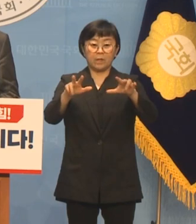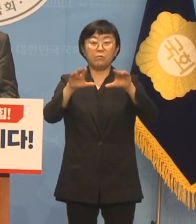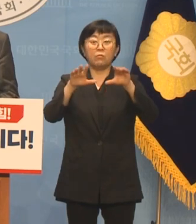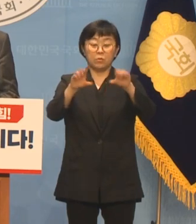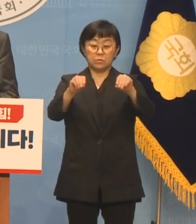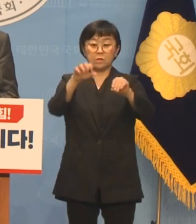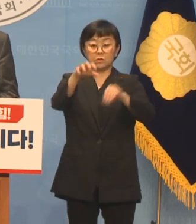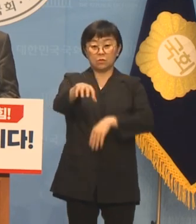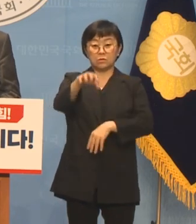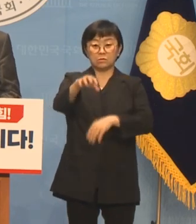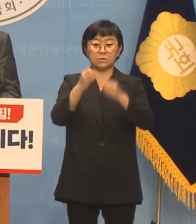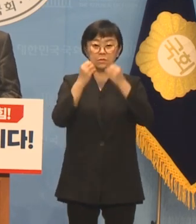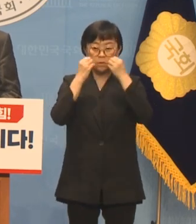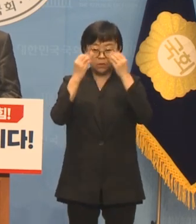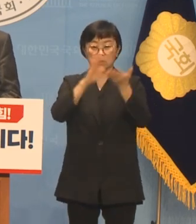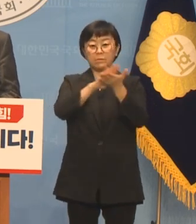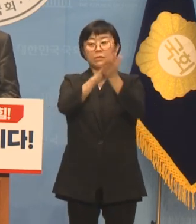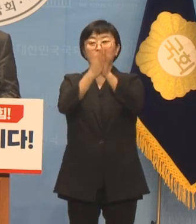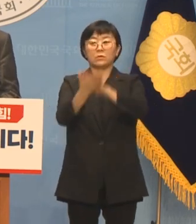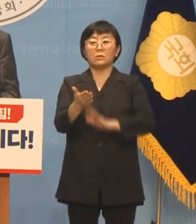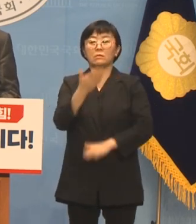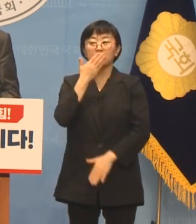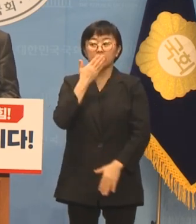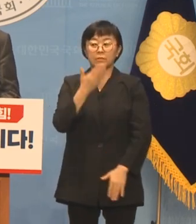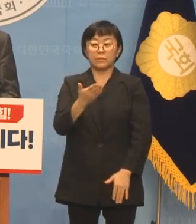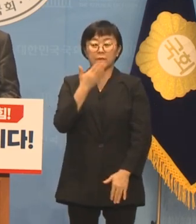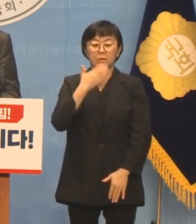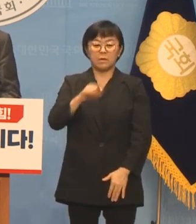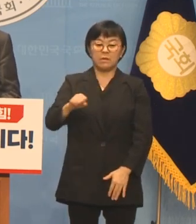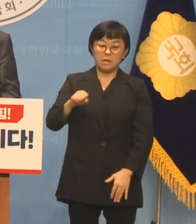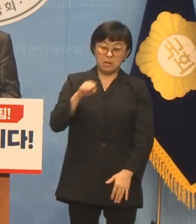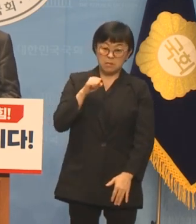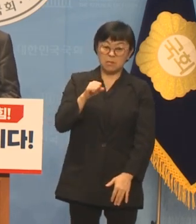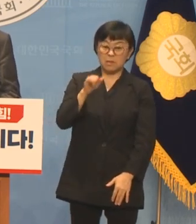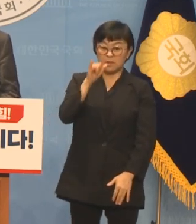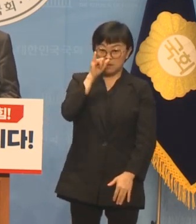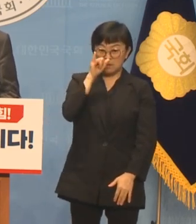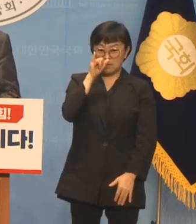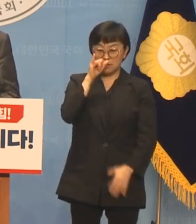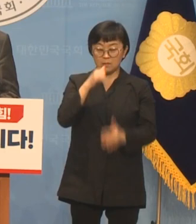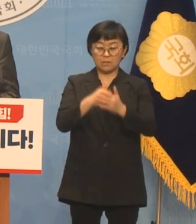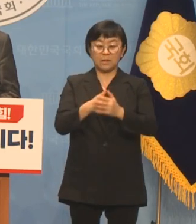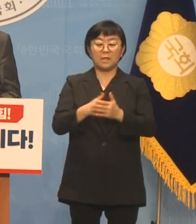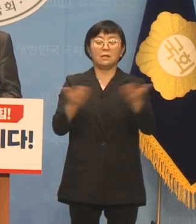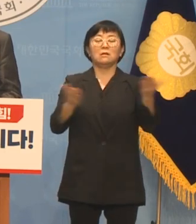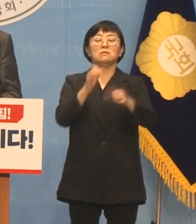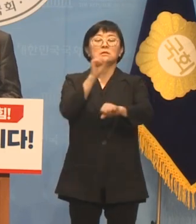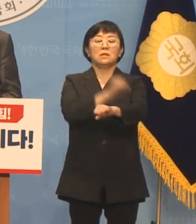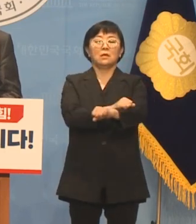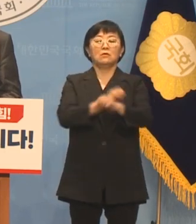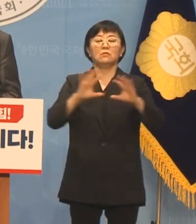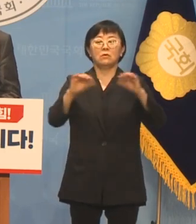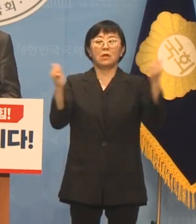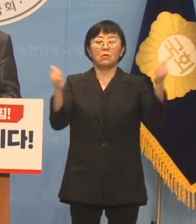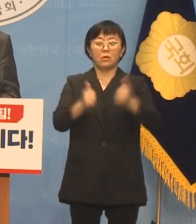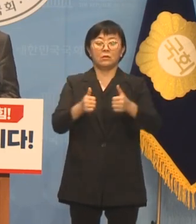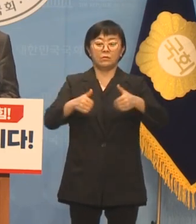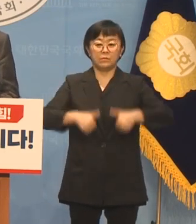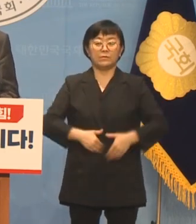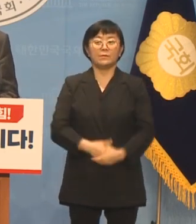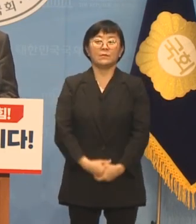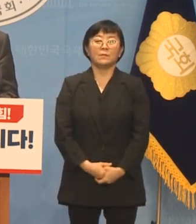지역을 새롭게 변화시킬 수 있는 강력한 힘을 가진 일 잘하는 국회의원이